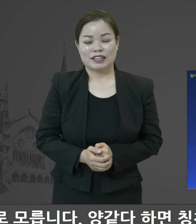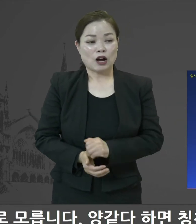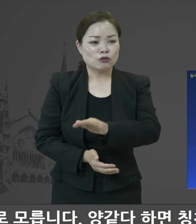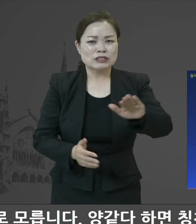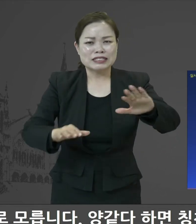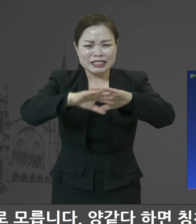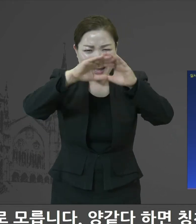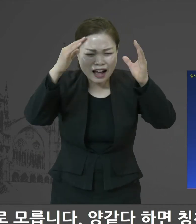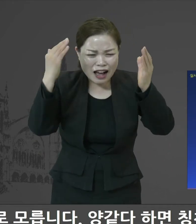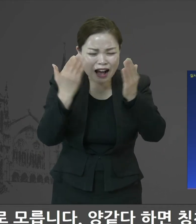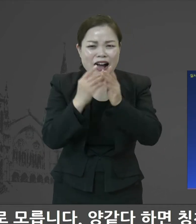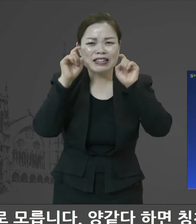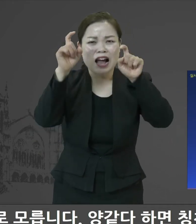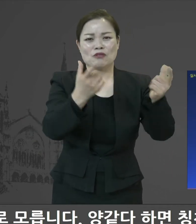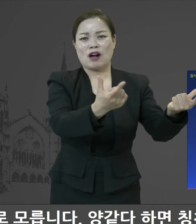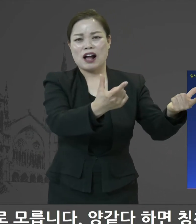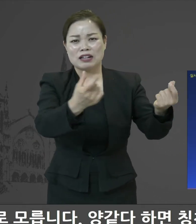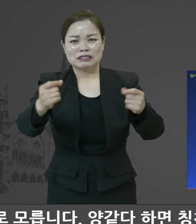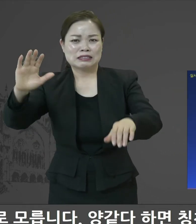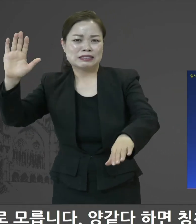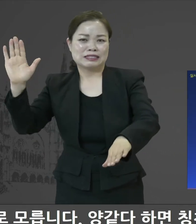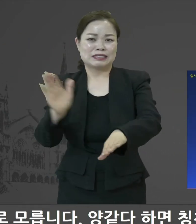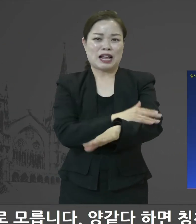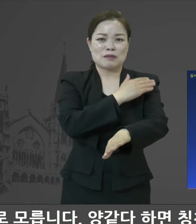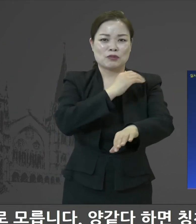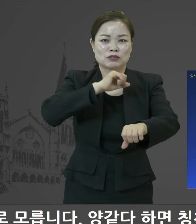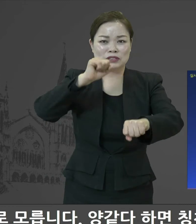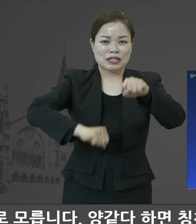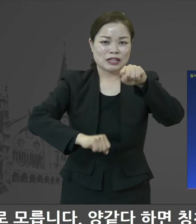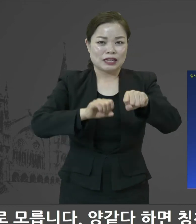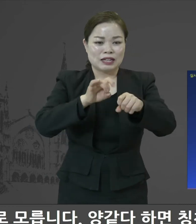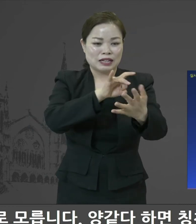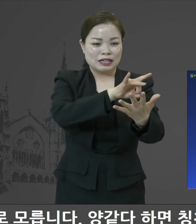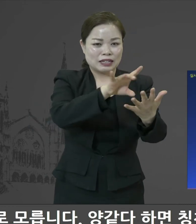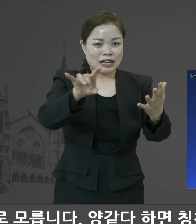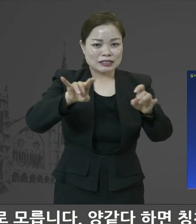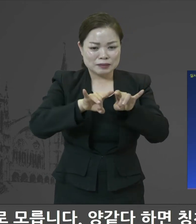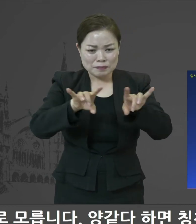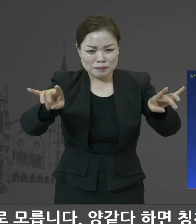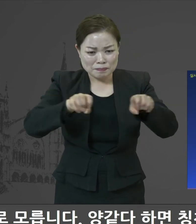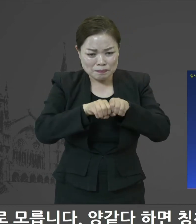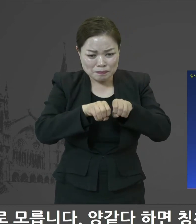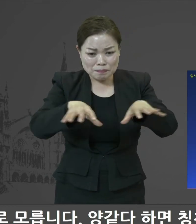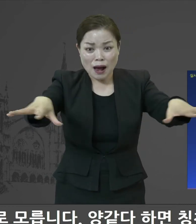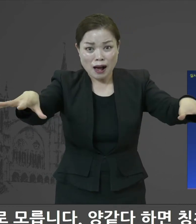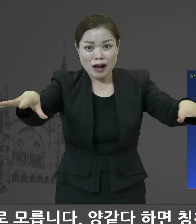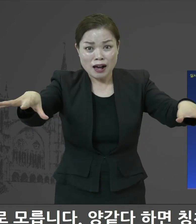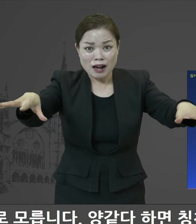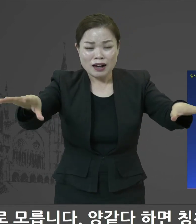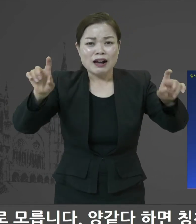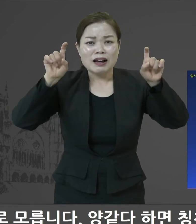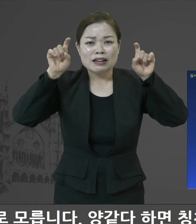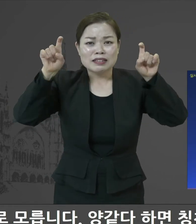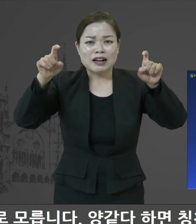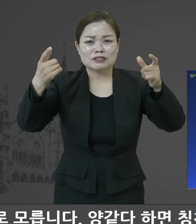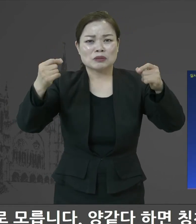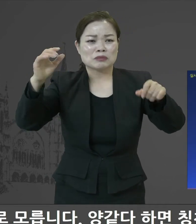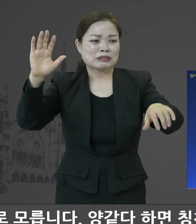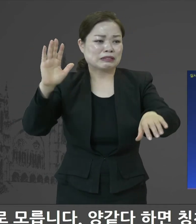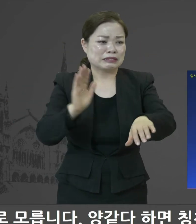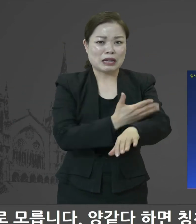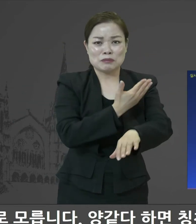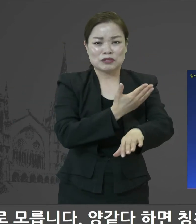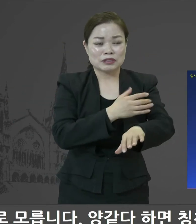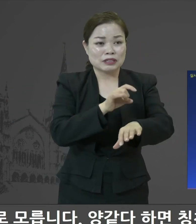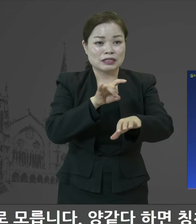우리는 다 양 같아서 그릇 행하여 각기 제 길로 갔거늘. 양 같아서 우리는 잘못 행합니다. 각기 제